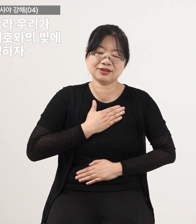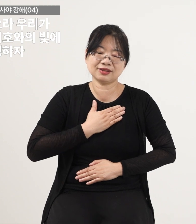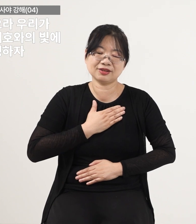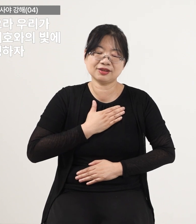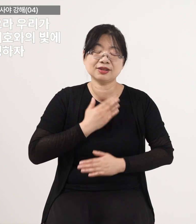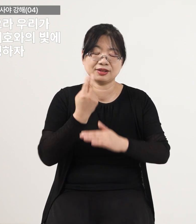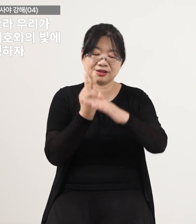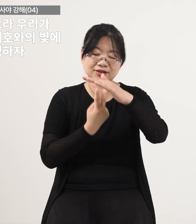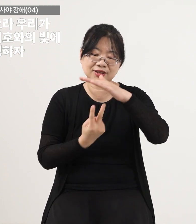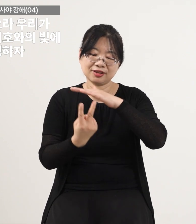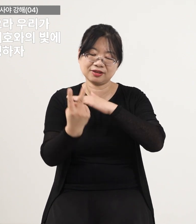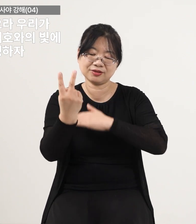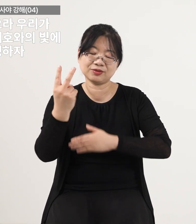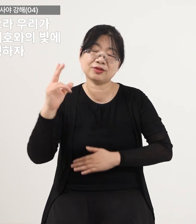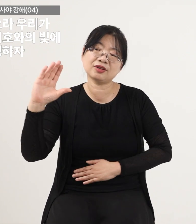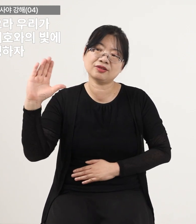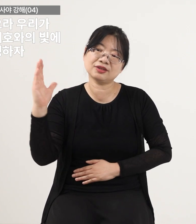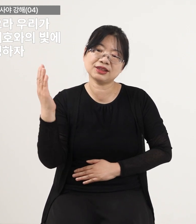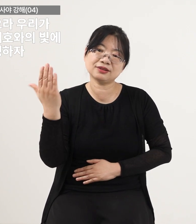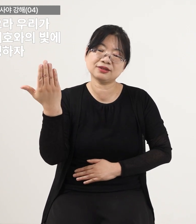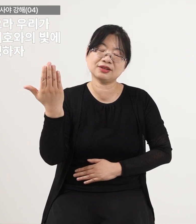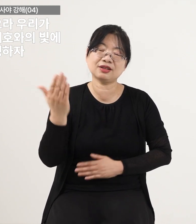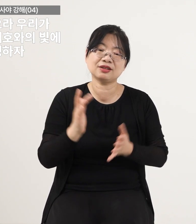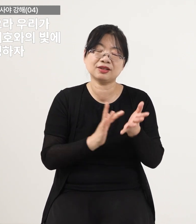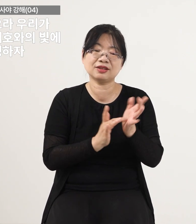나의 비전이 되고